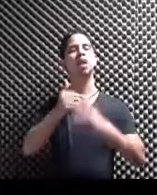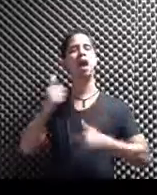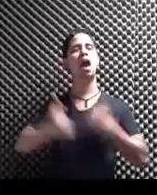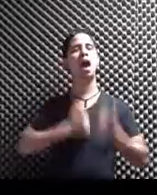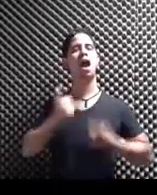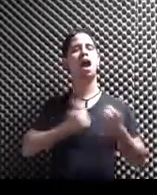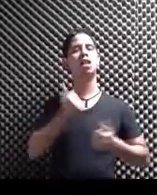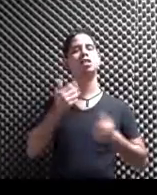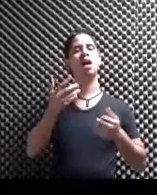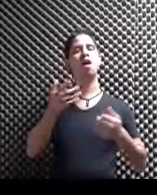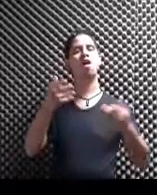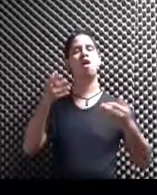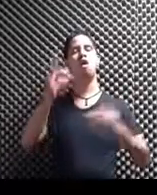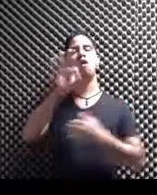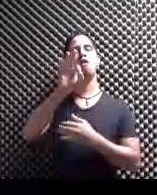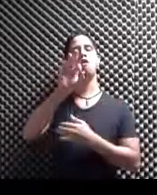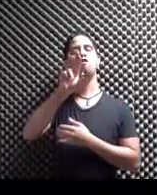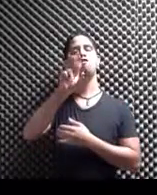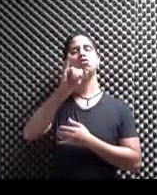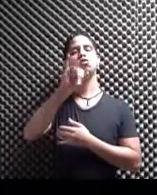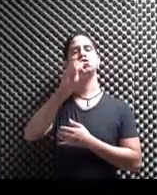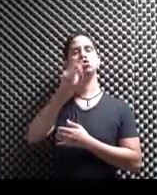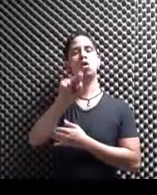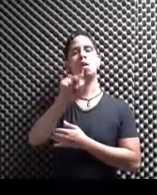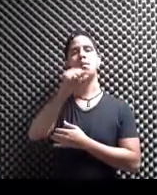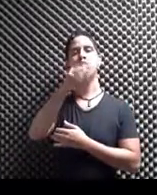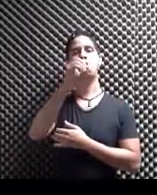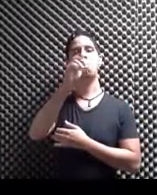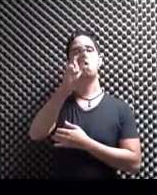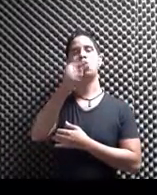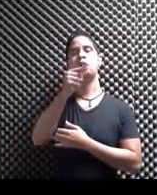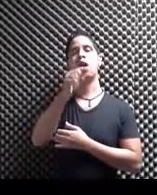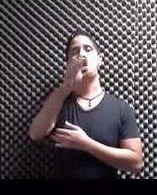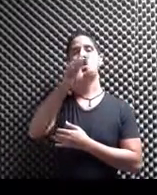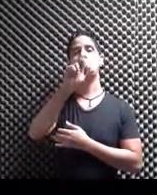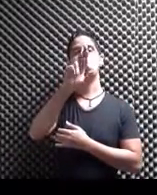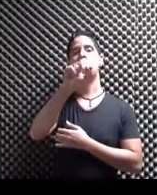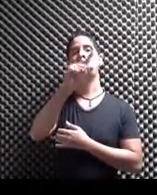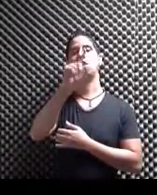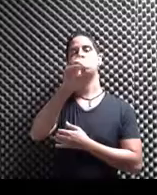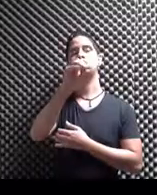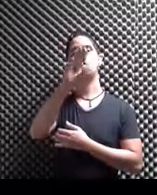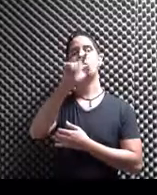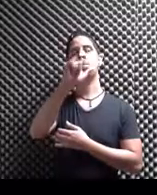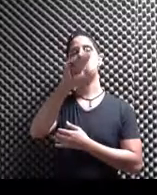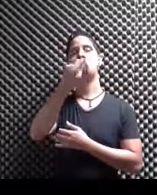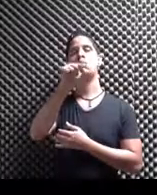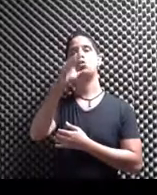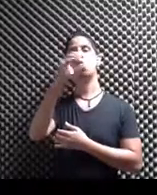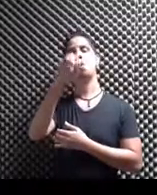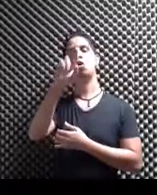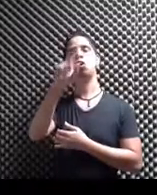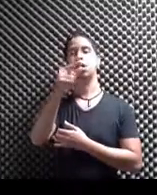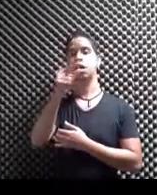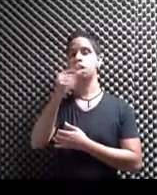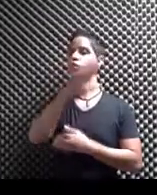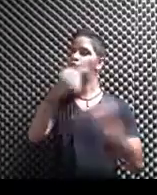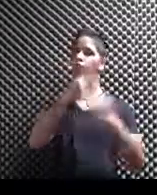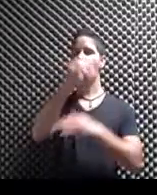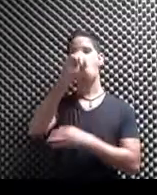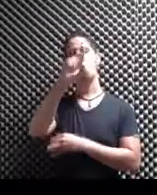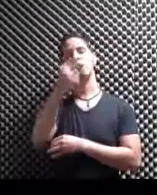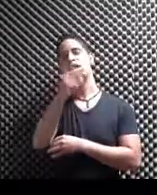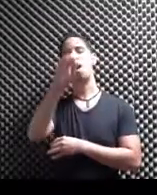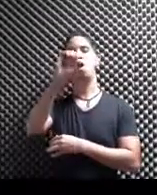Artefusión Artefusión.org Guarzoblanco.org PRpop.org todos los O.R